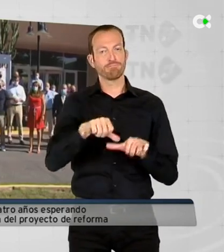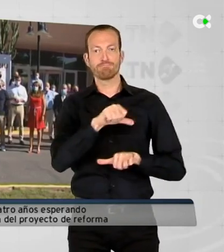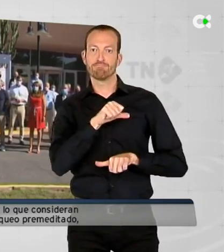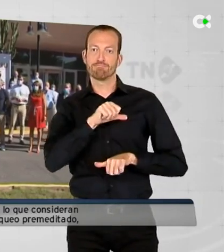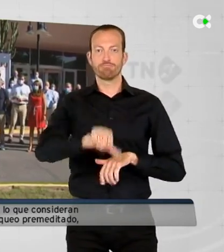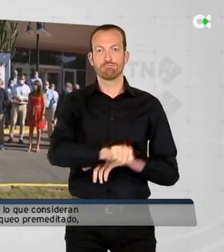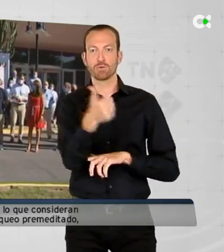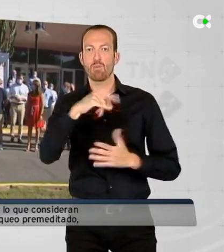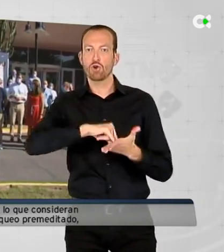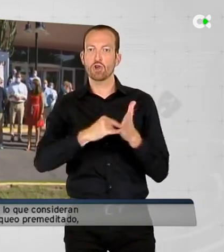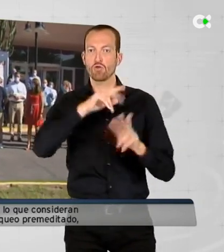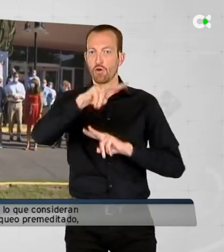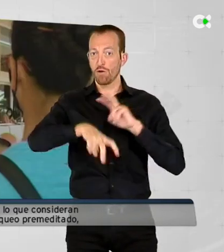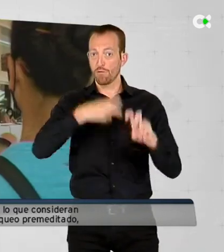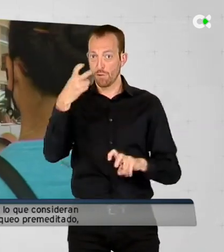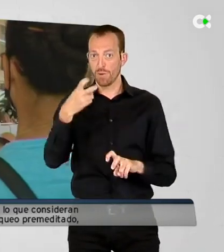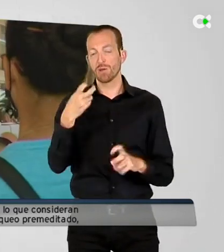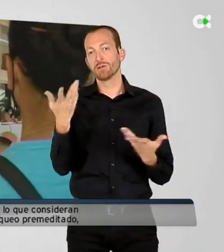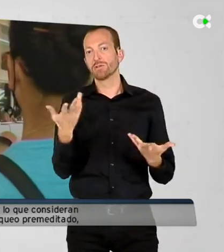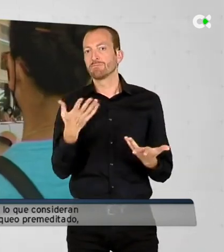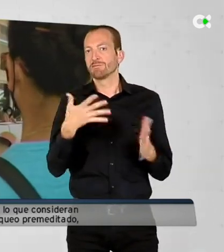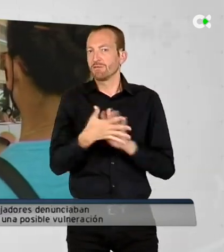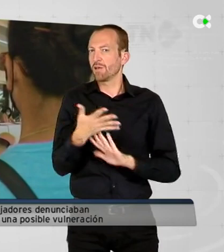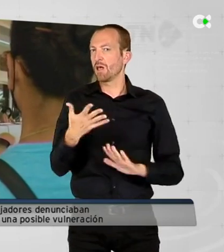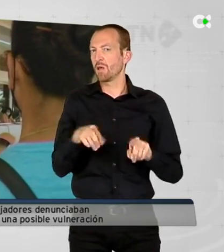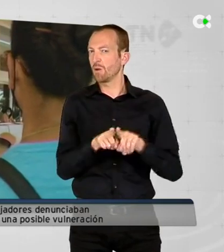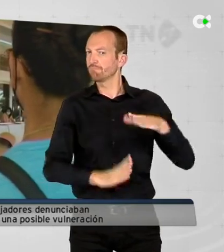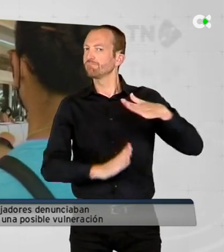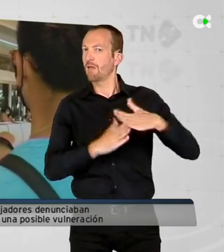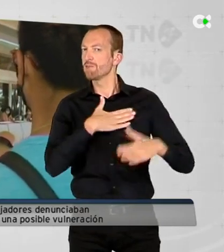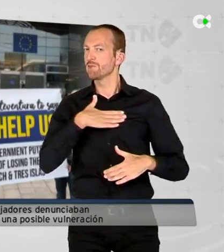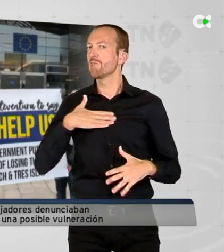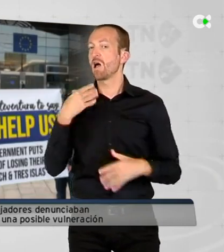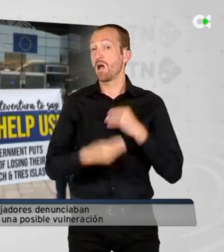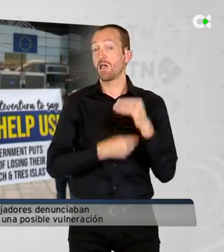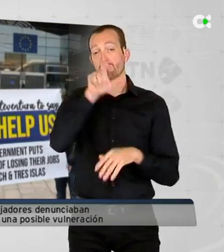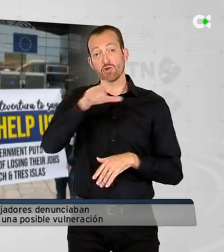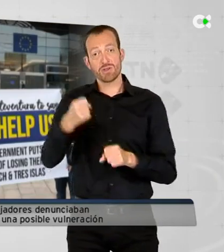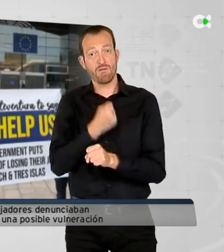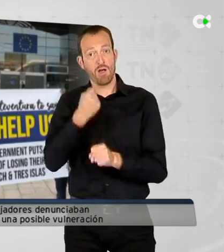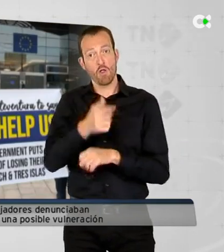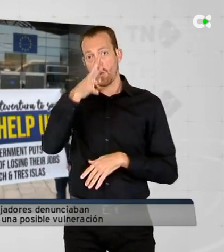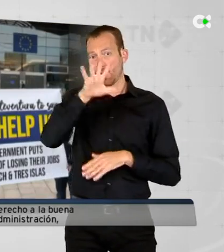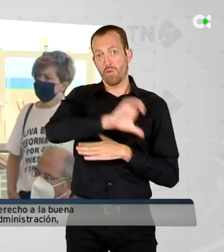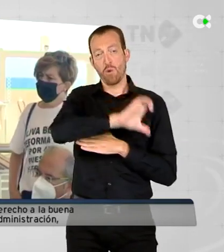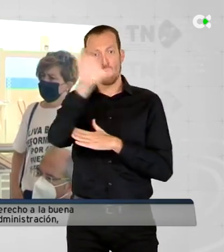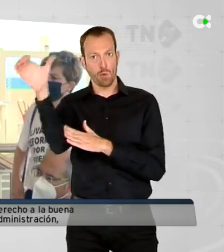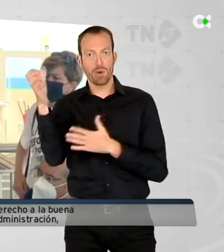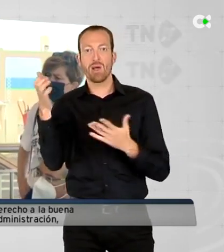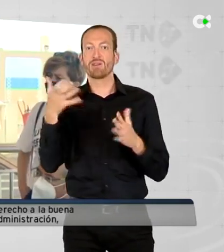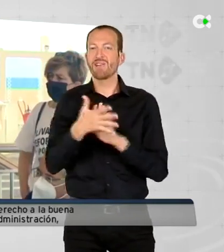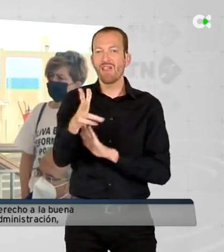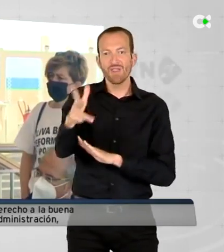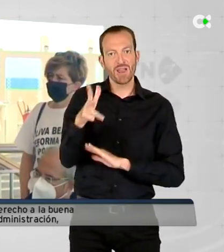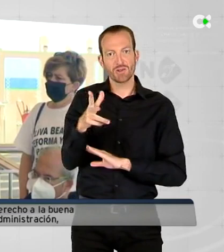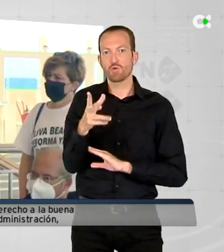proyecto de reforma y ante lo que consideran un bloqueo premeditado, los trabajadores denunciaban en Bruselas una posible vulneración del derecho